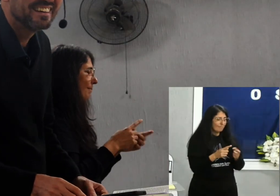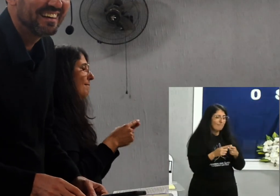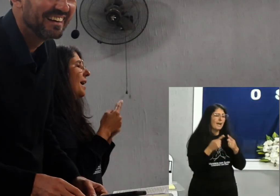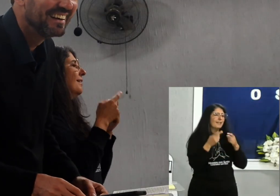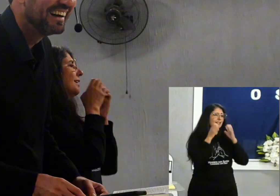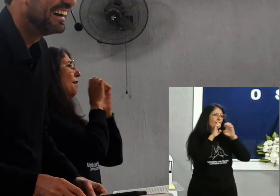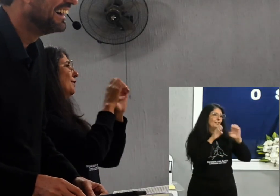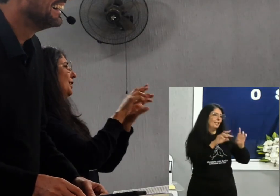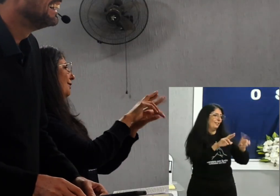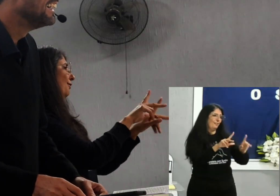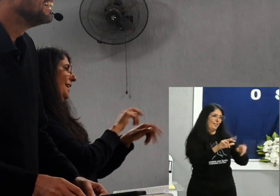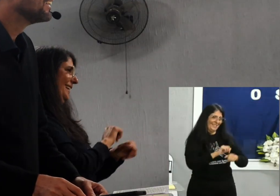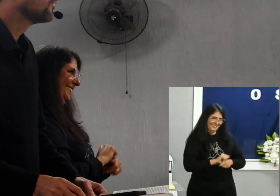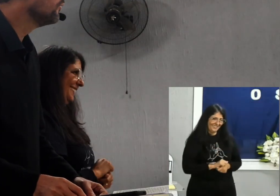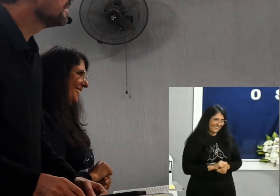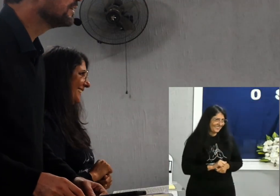assim.